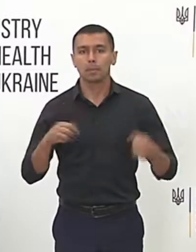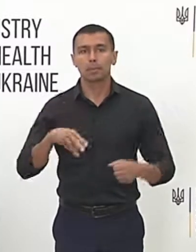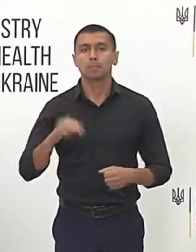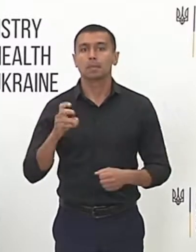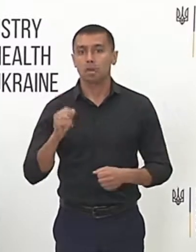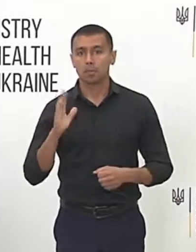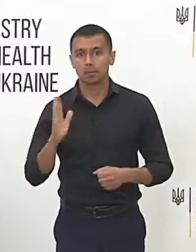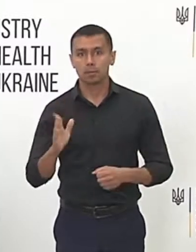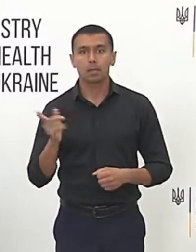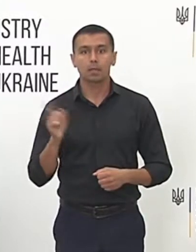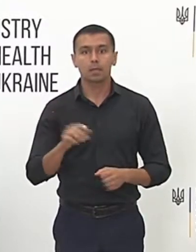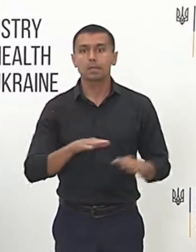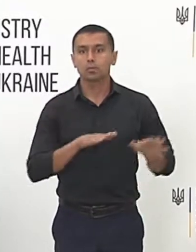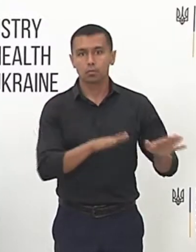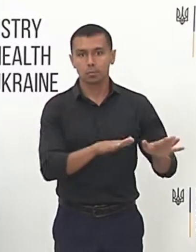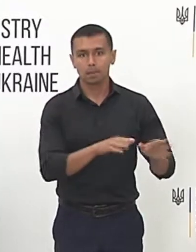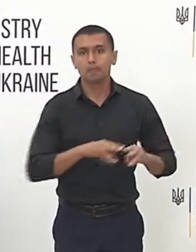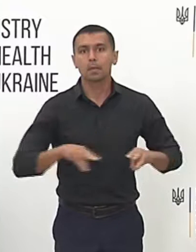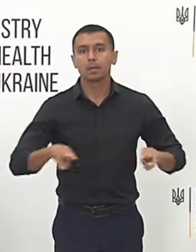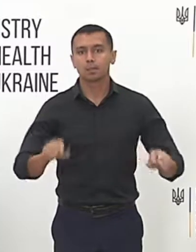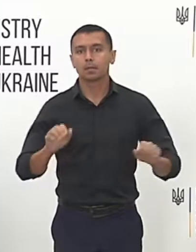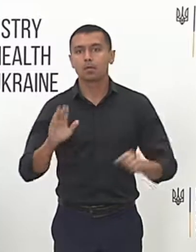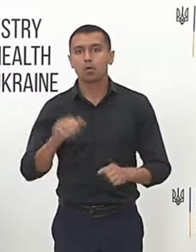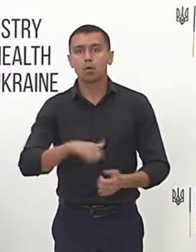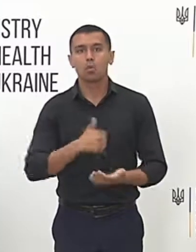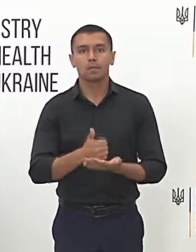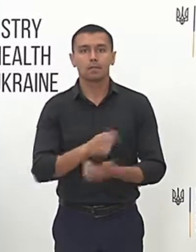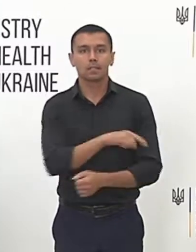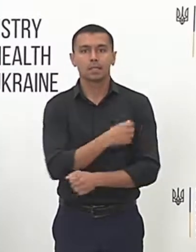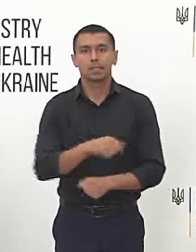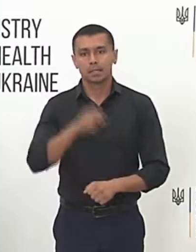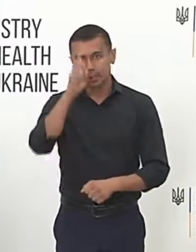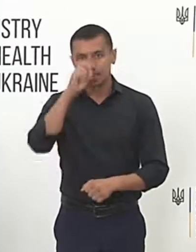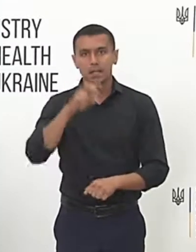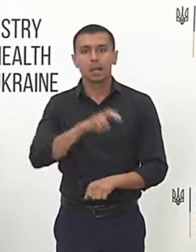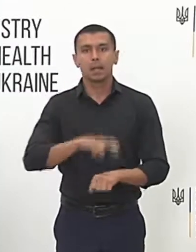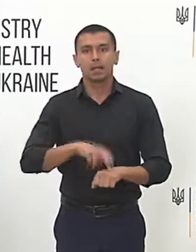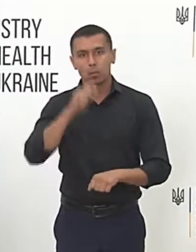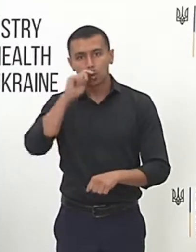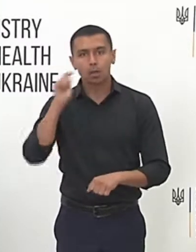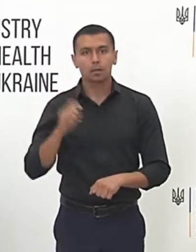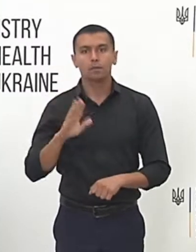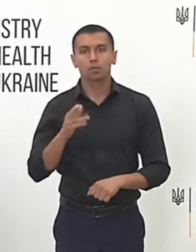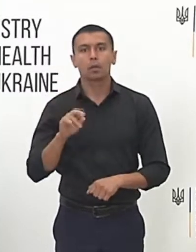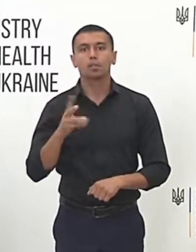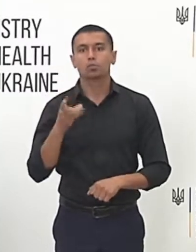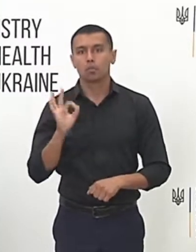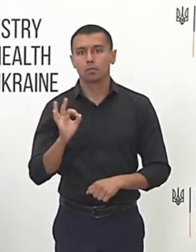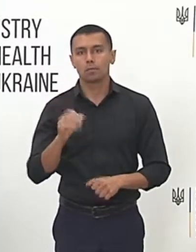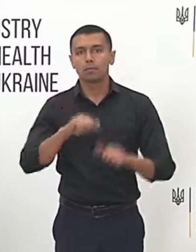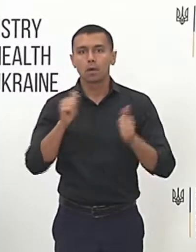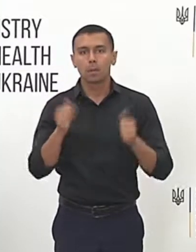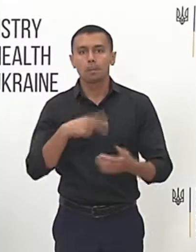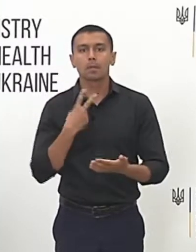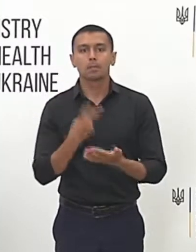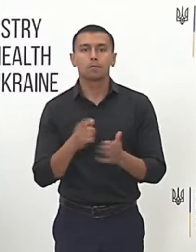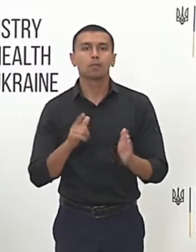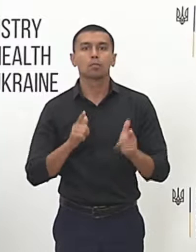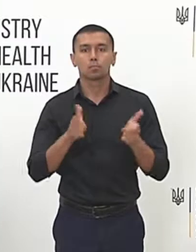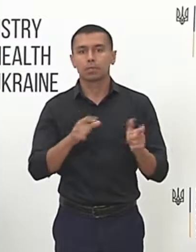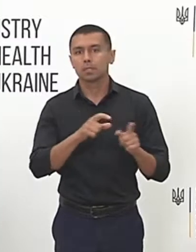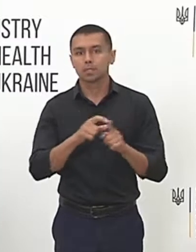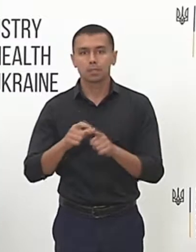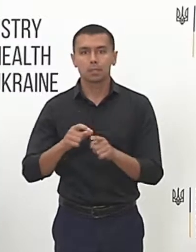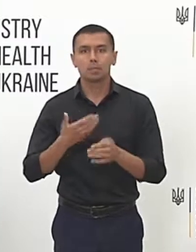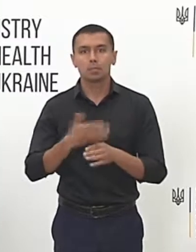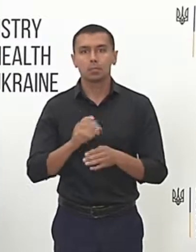Максим Степанов та заступник міністра, головний санітарний державний лікар країни Віктор Ляшко. Формат передбачає вступну частину,